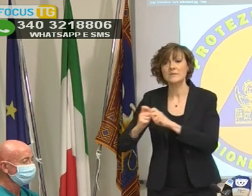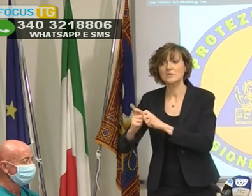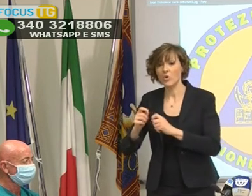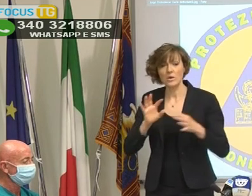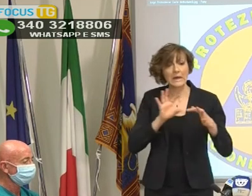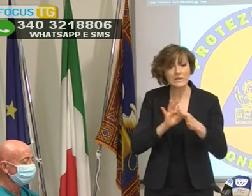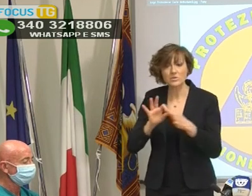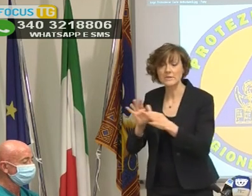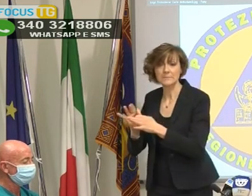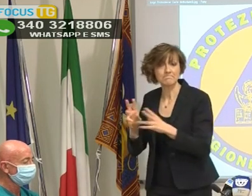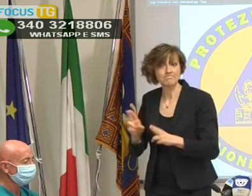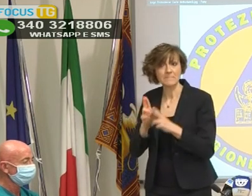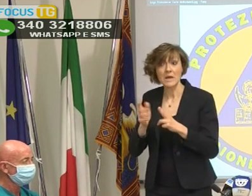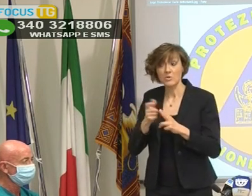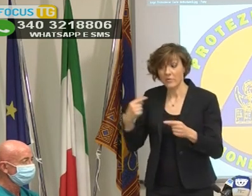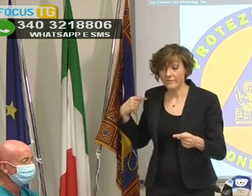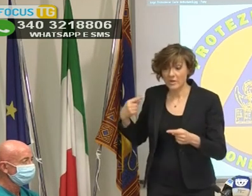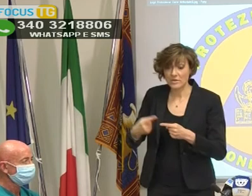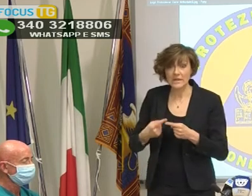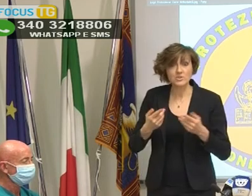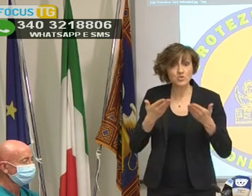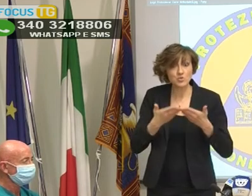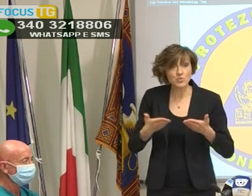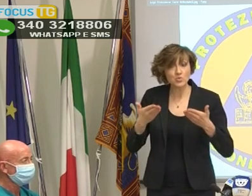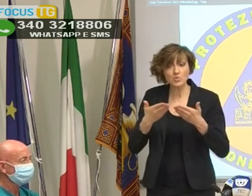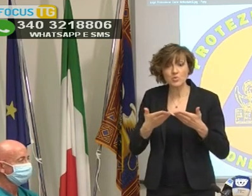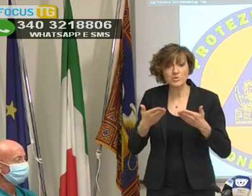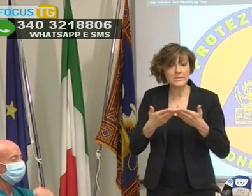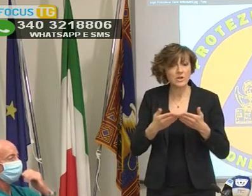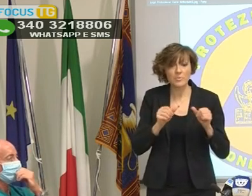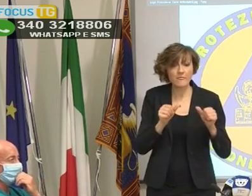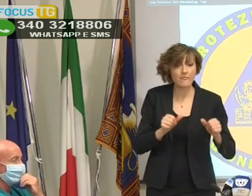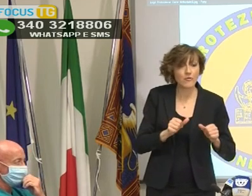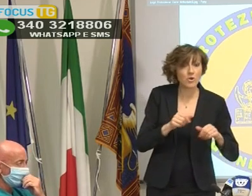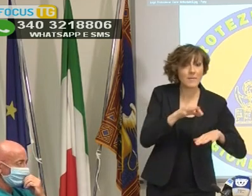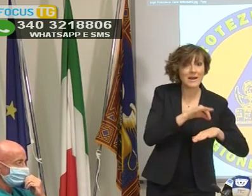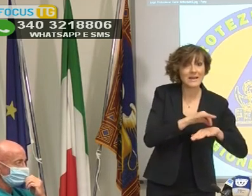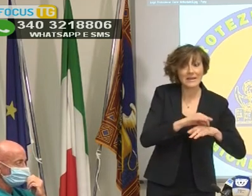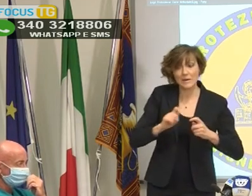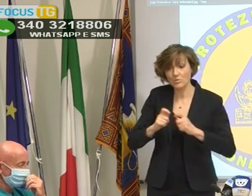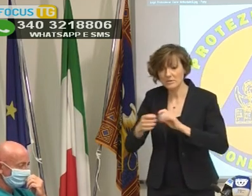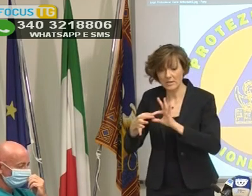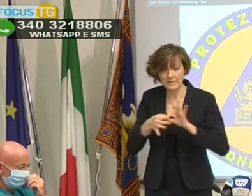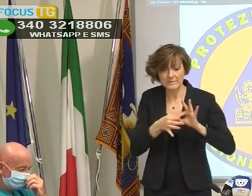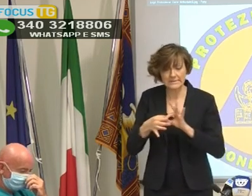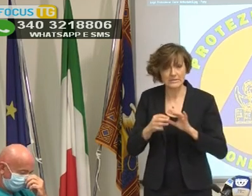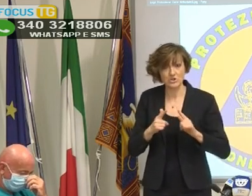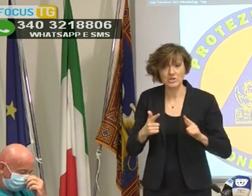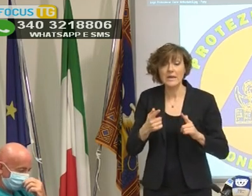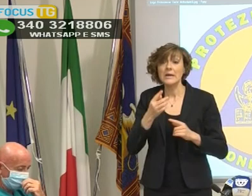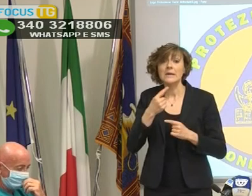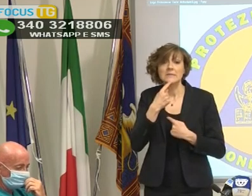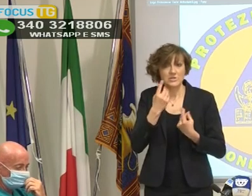perché finora non ci sono abbastanza studi che mettano in relazione le forme cliniche con le mutazioni. Sta dicendo, noi l'abbiamo